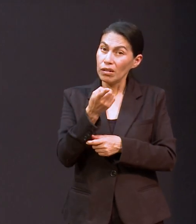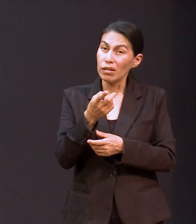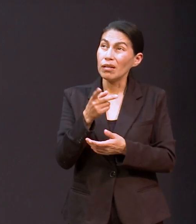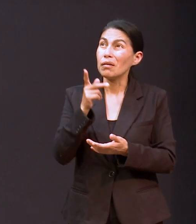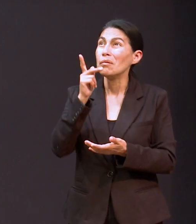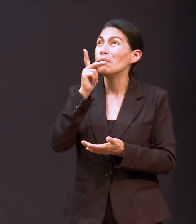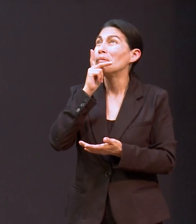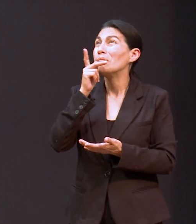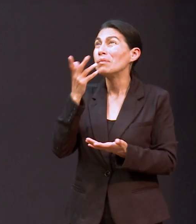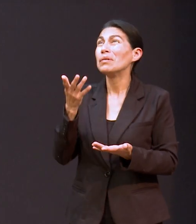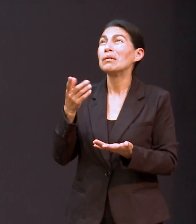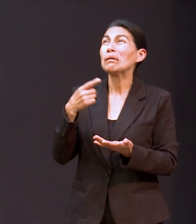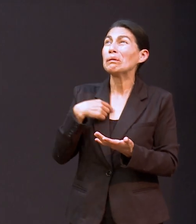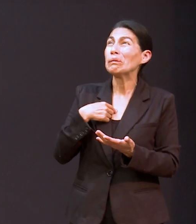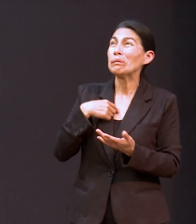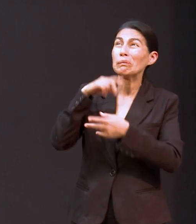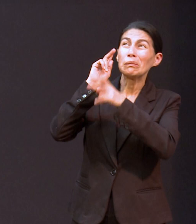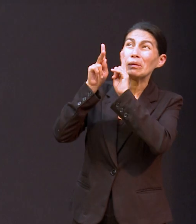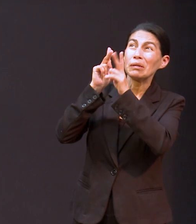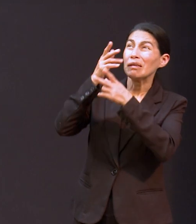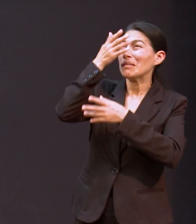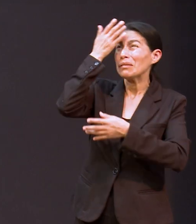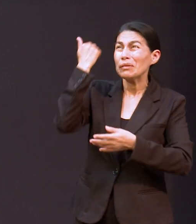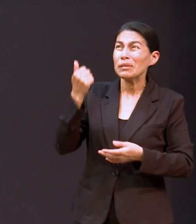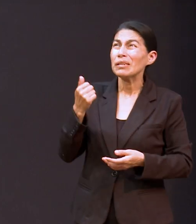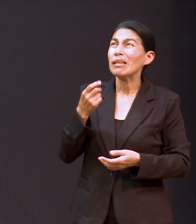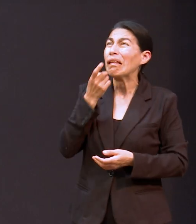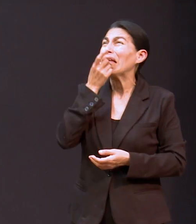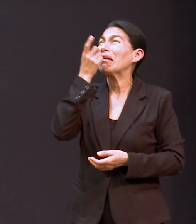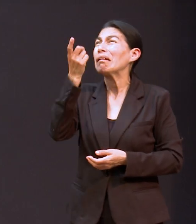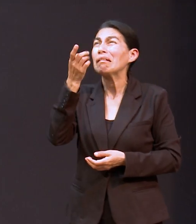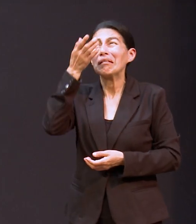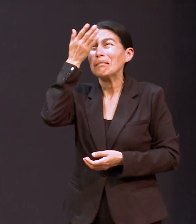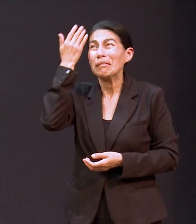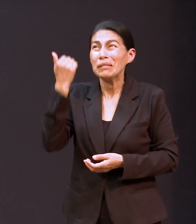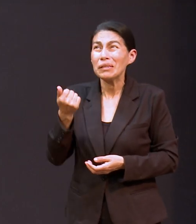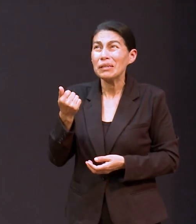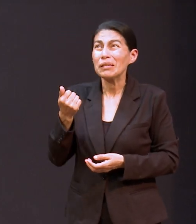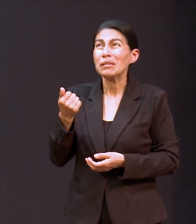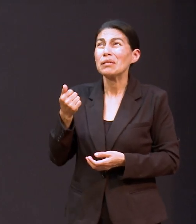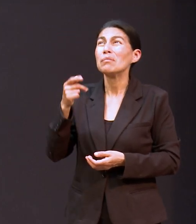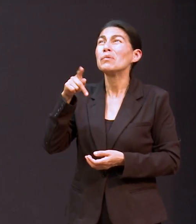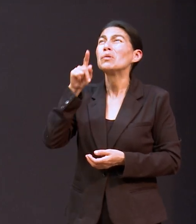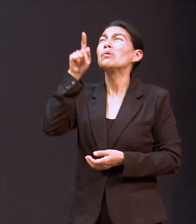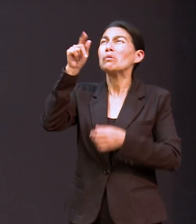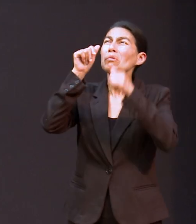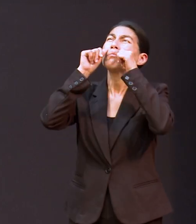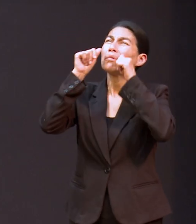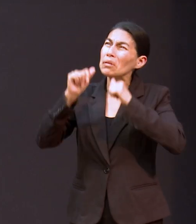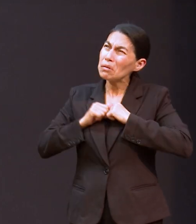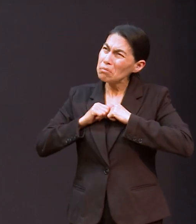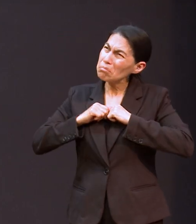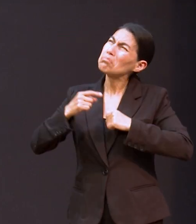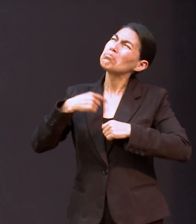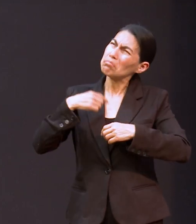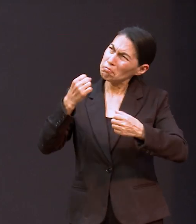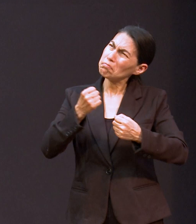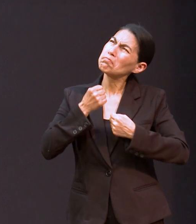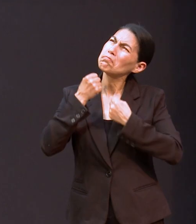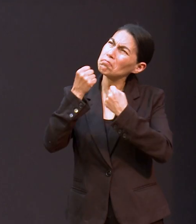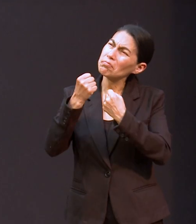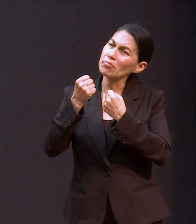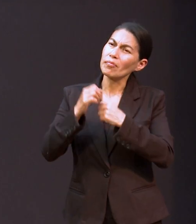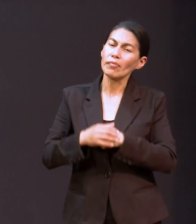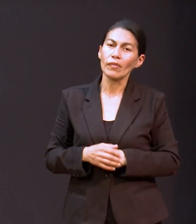tal vez que no sé cómo hablarte tal vez que no sé cómo llegar a ti pero yo sé que me estás escuchando